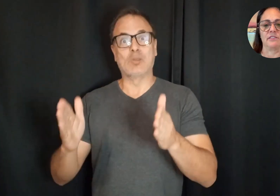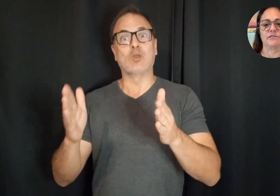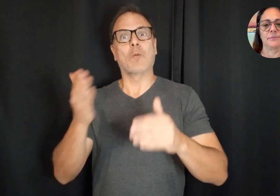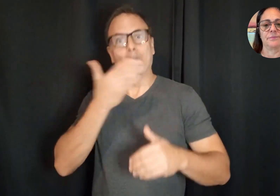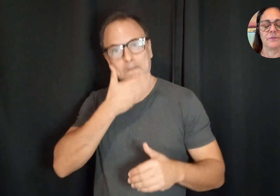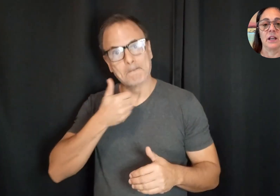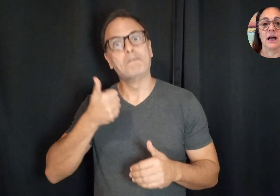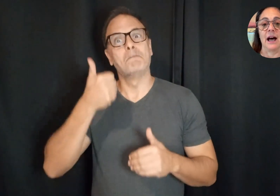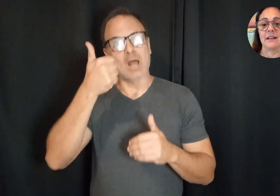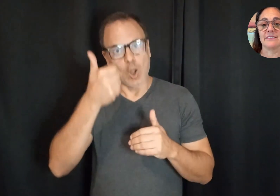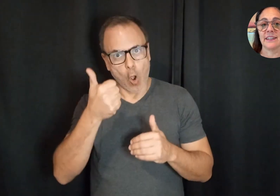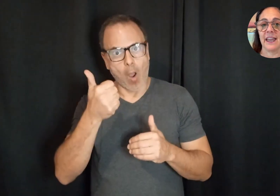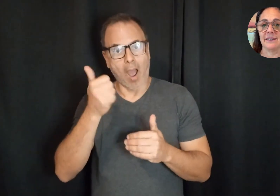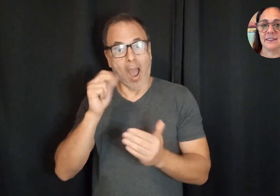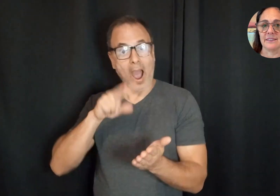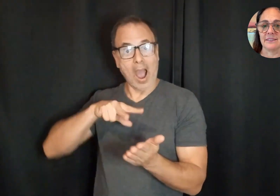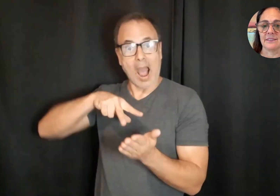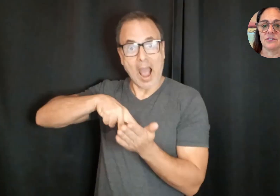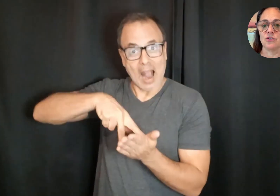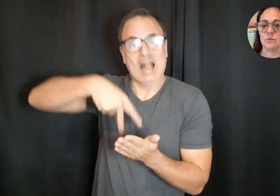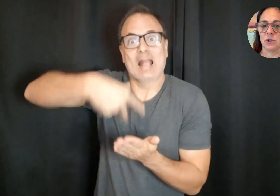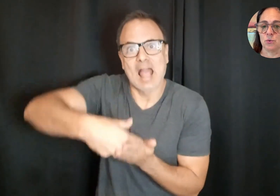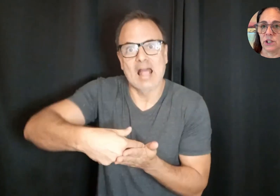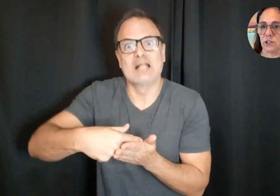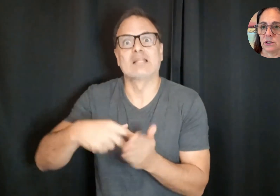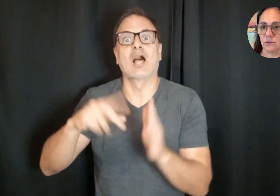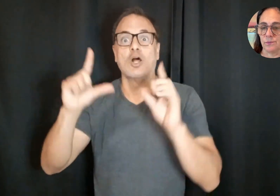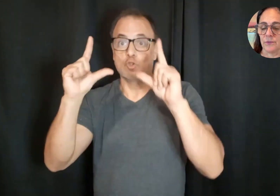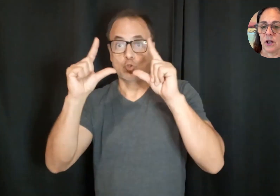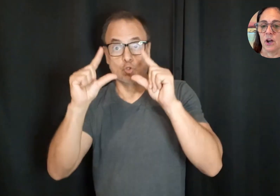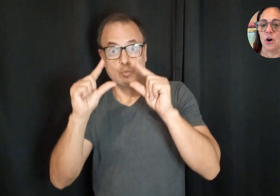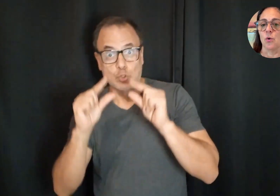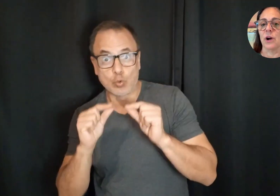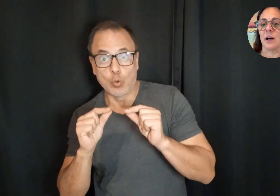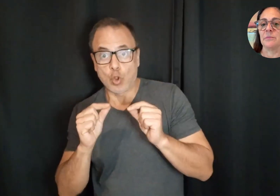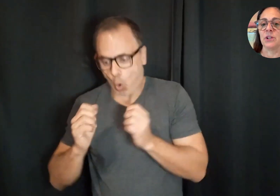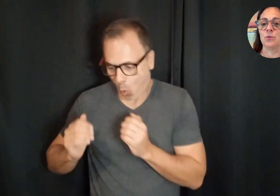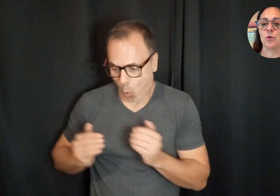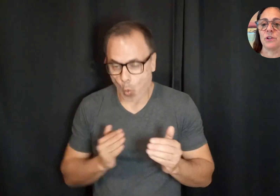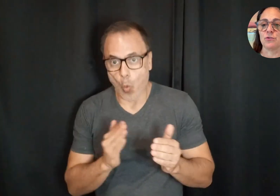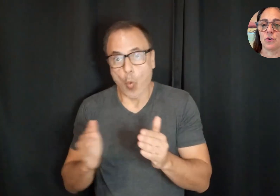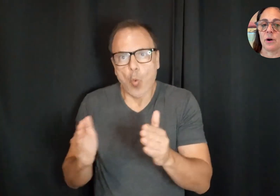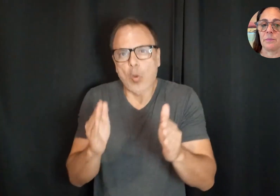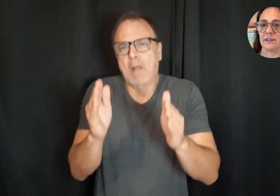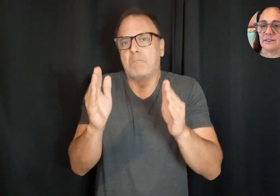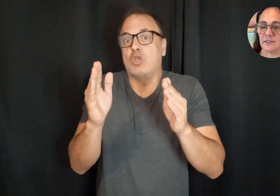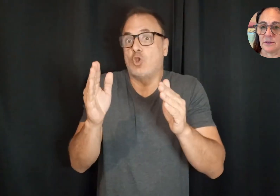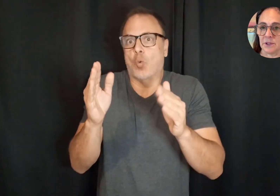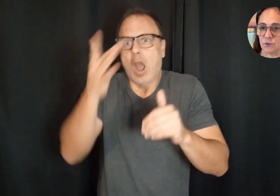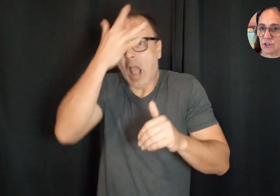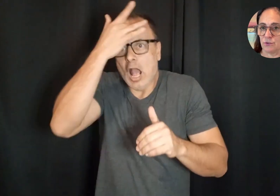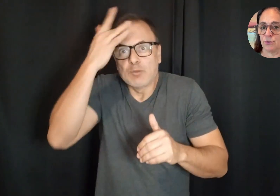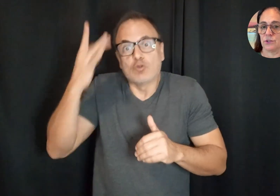pisava. As quedas diminuíram, o caminho começou a parecer menos